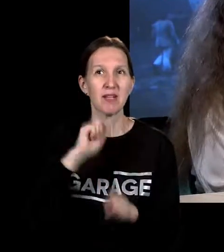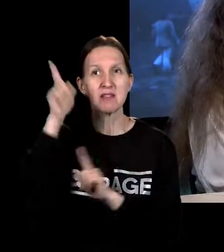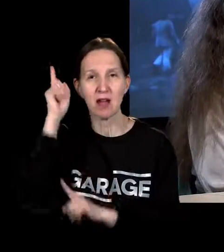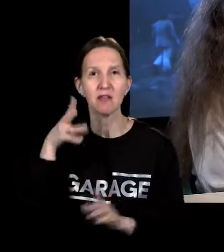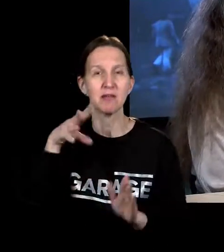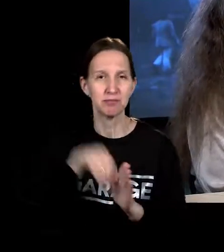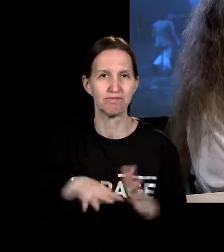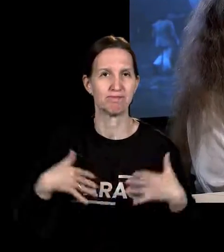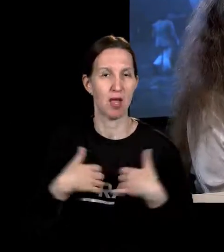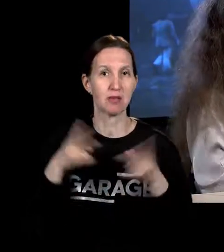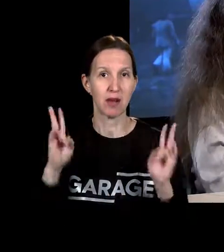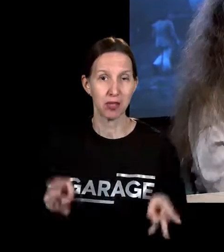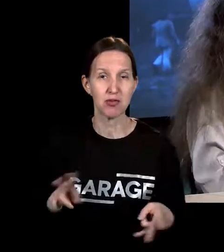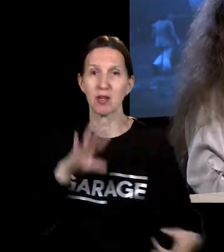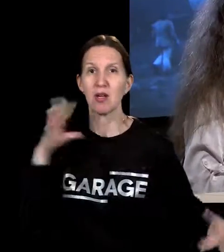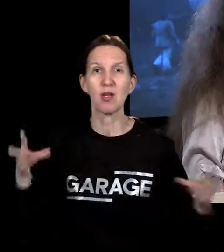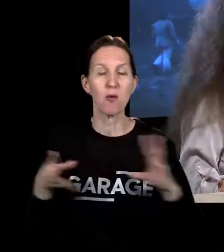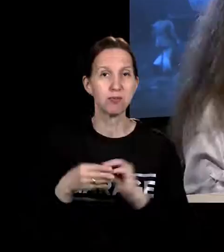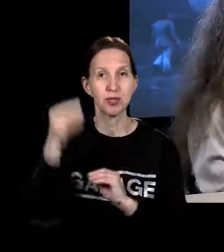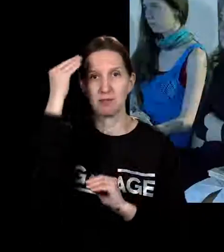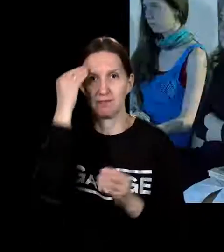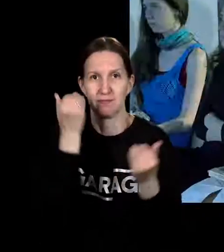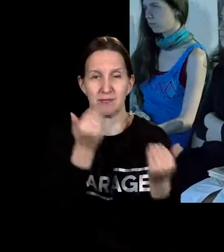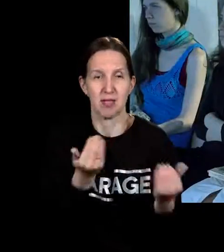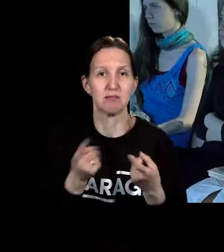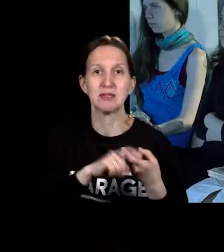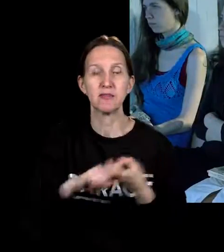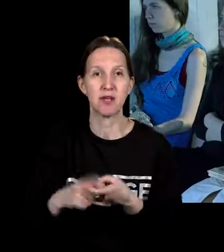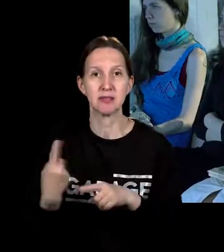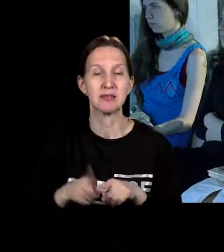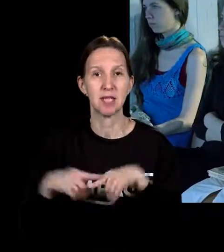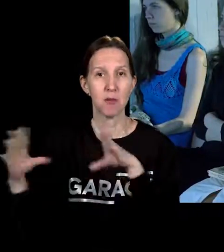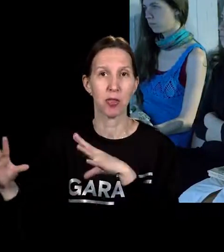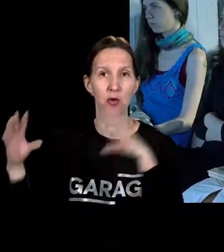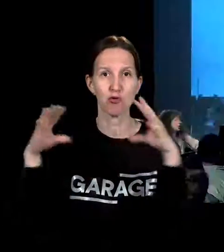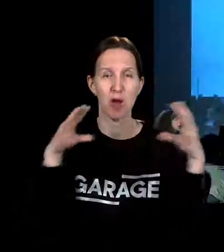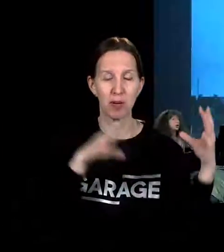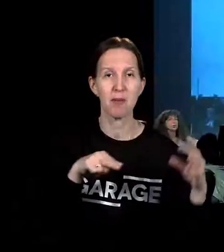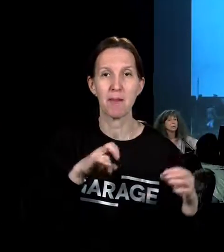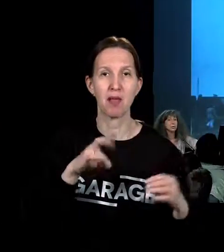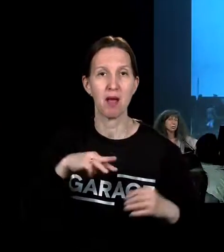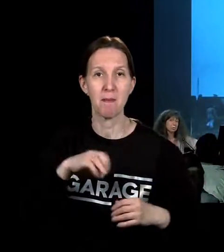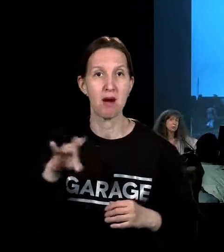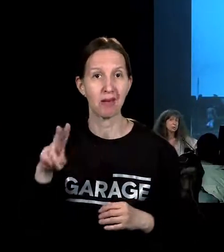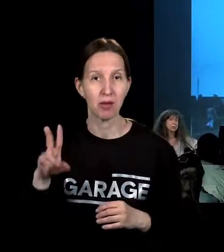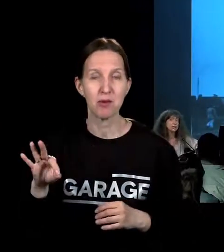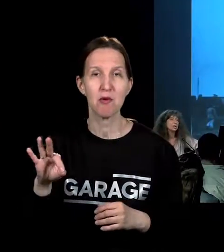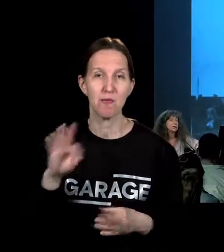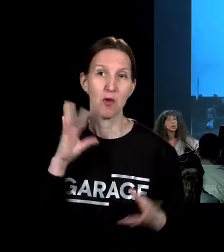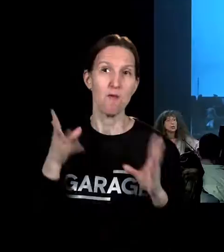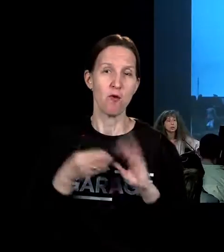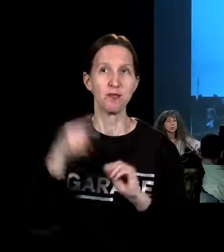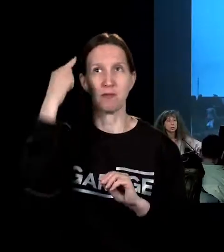трагическое, и вот эту всю ауру, которая смысловую, которая связана с этими дирижаблями, Пономаренко, ну, в общем, вполне